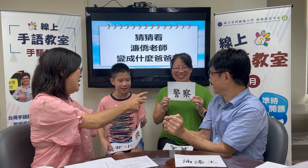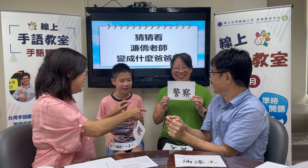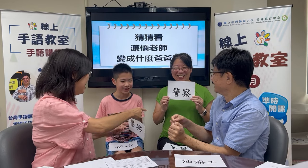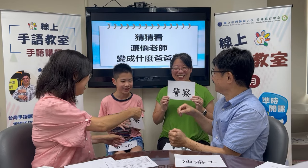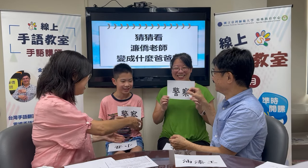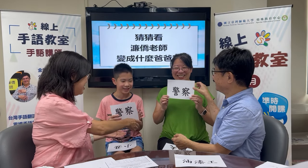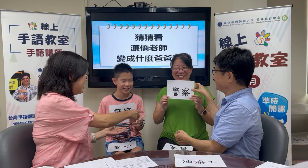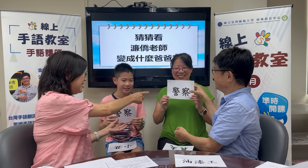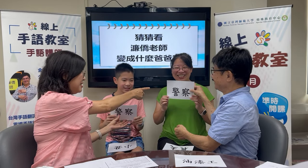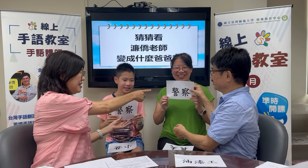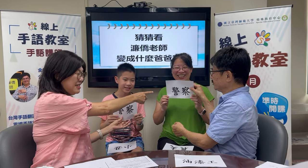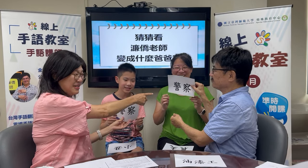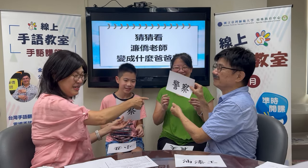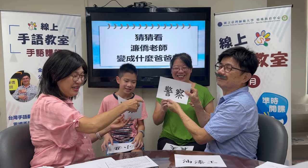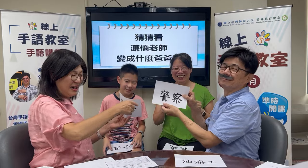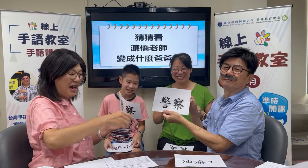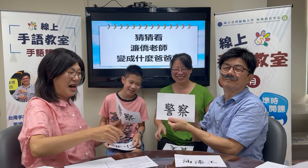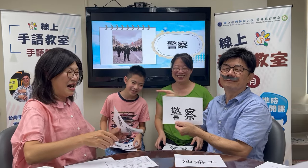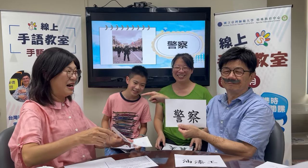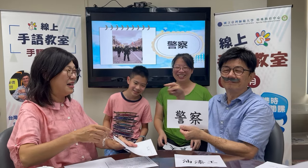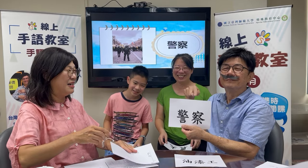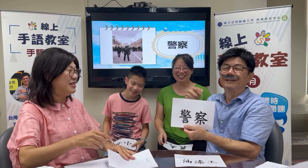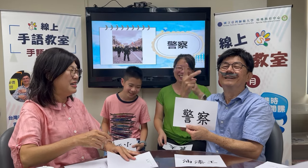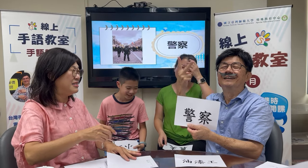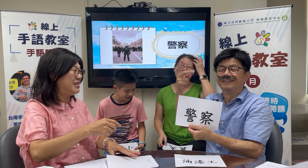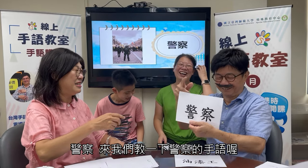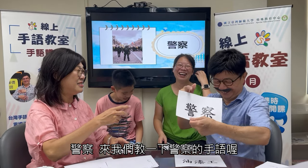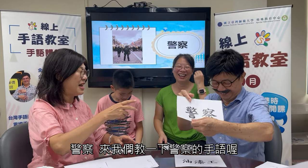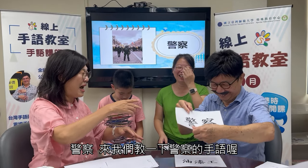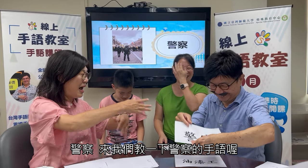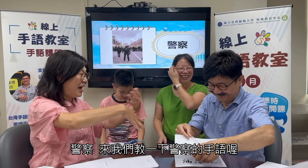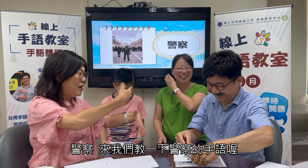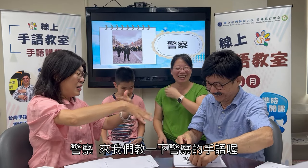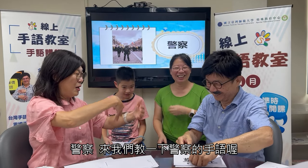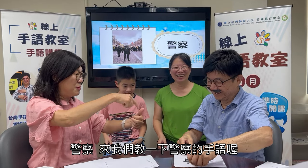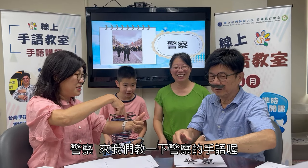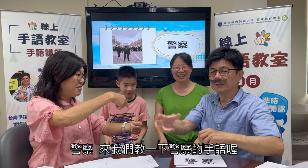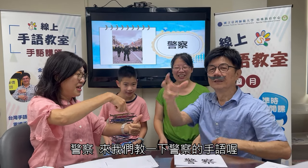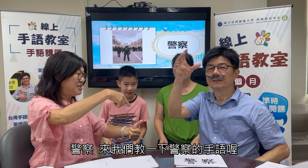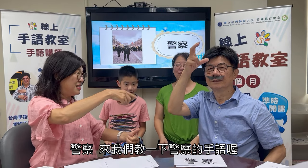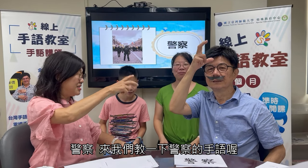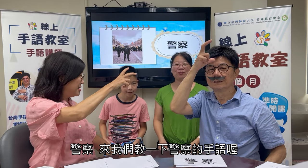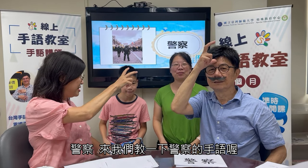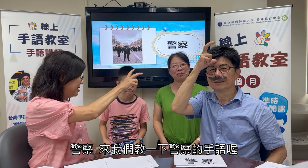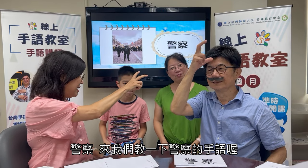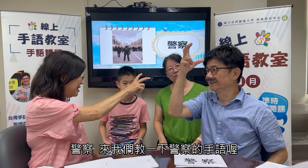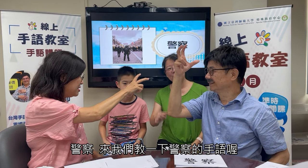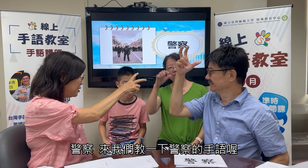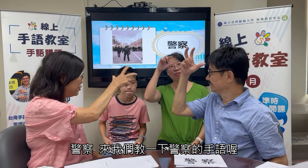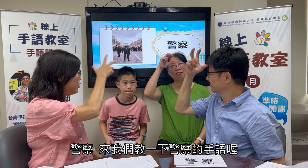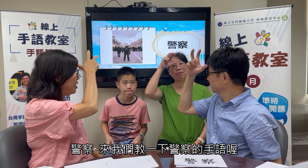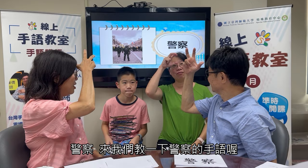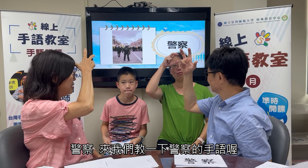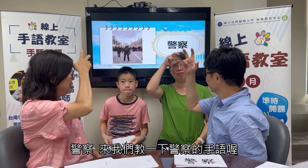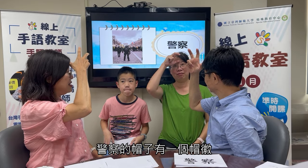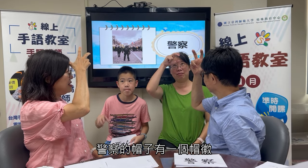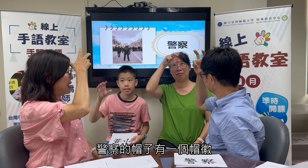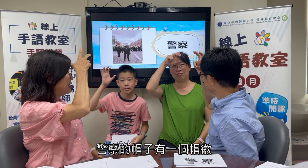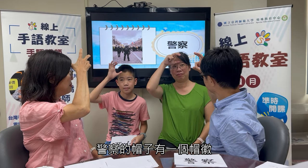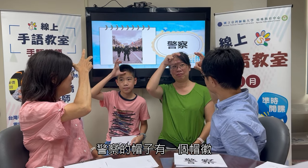叮咚叮咚，好，警察，来，我们教一下 警察的手语哦。警察的帽子以